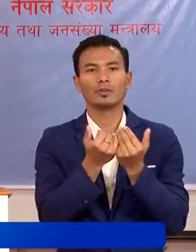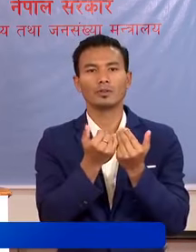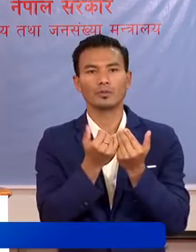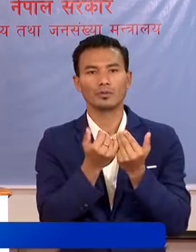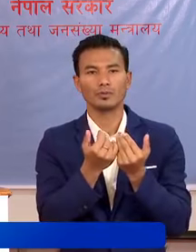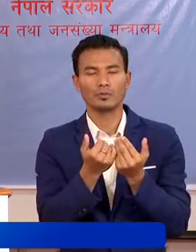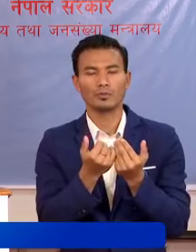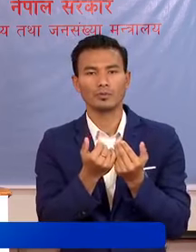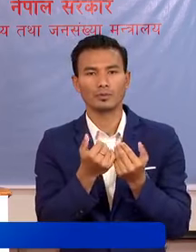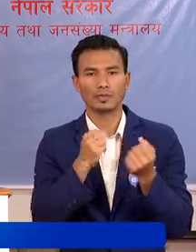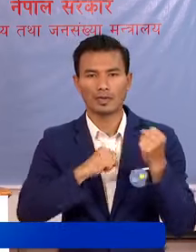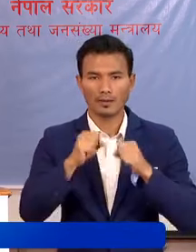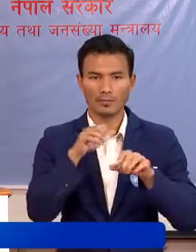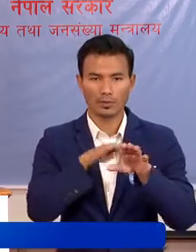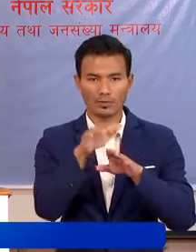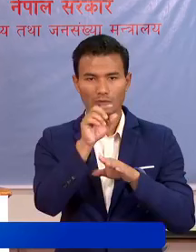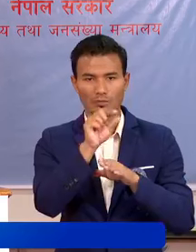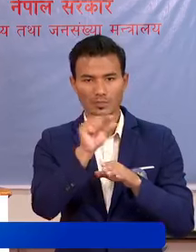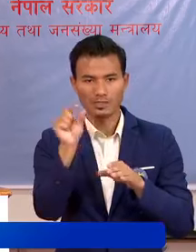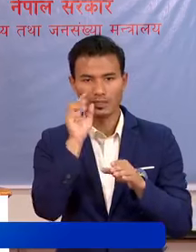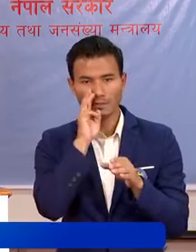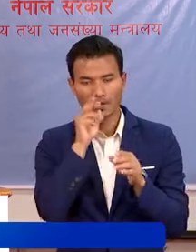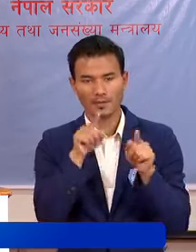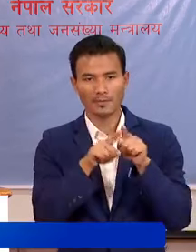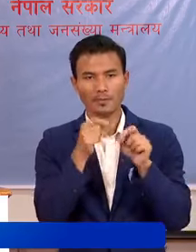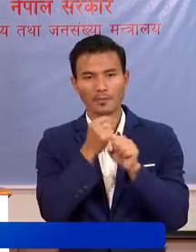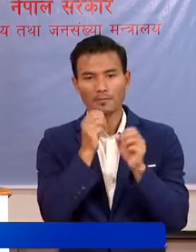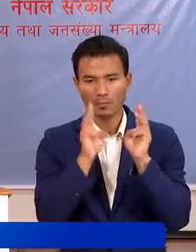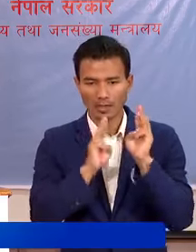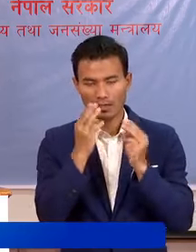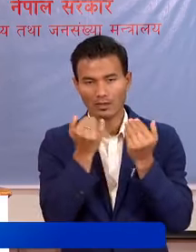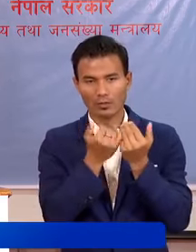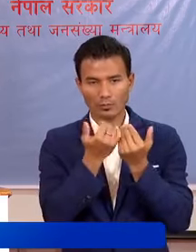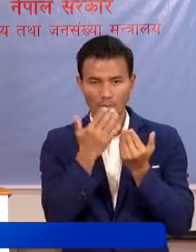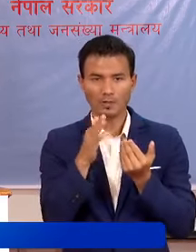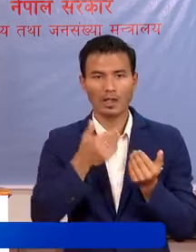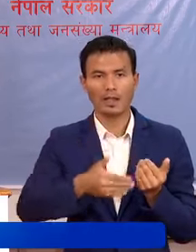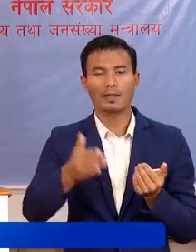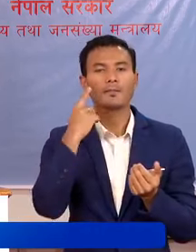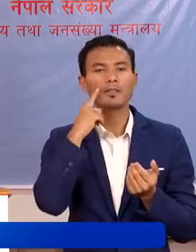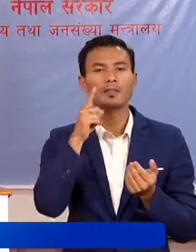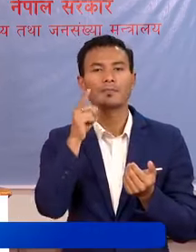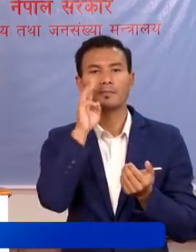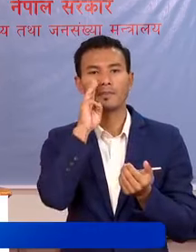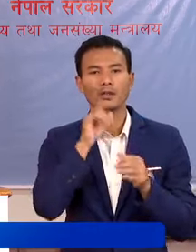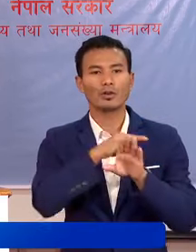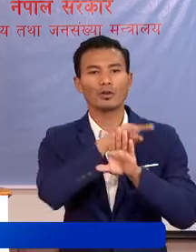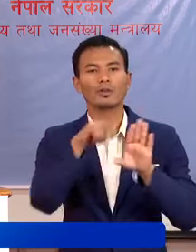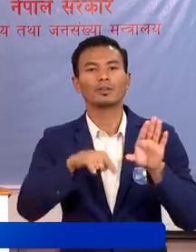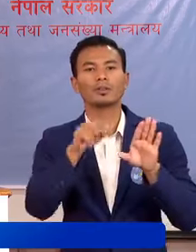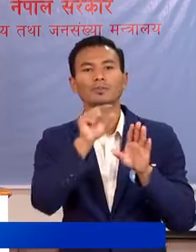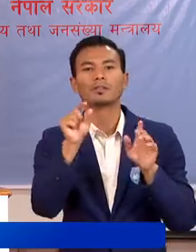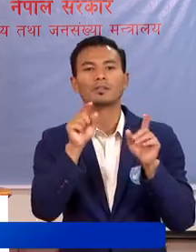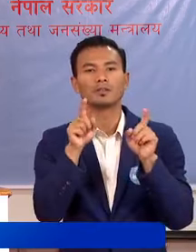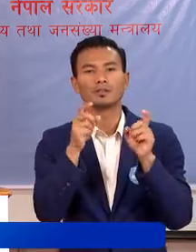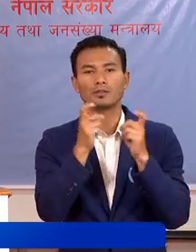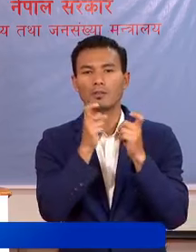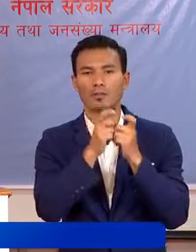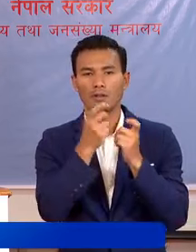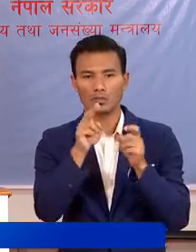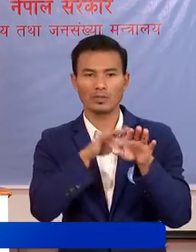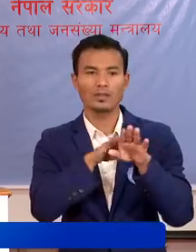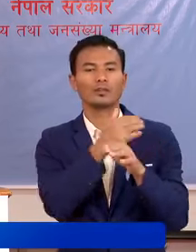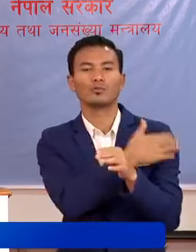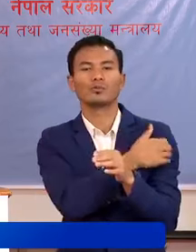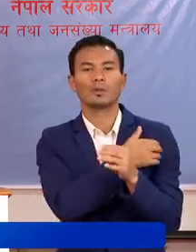क्रियाकलापर को समिक्ष्या गरियो रा आगामी दीन मा तय गर्नु परने रन्नी तीहर को बारी मा चल्फल बायो देरे